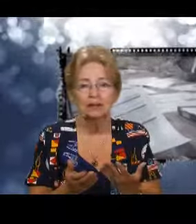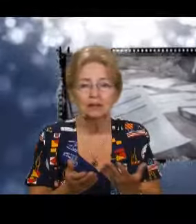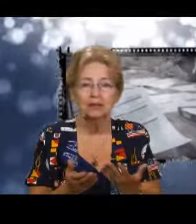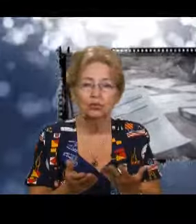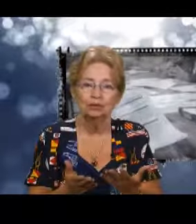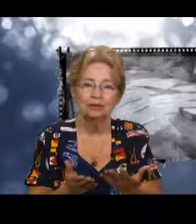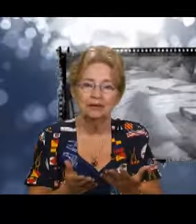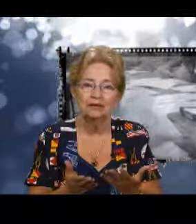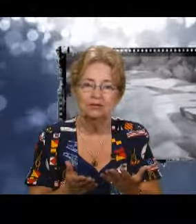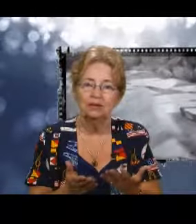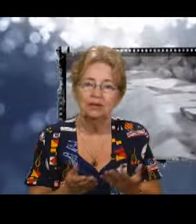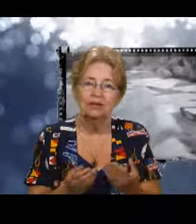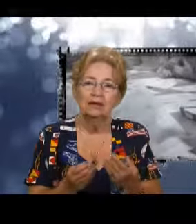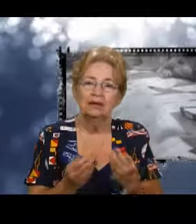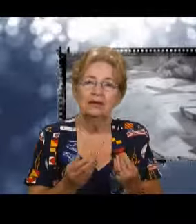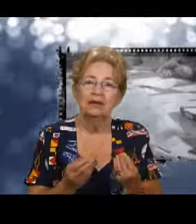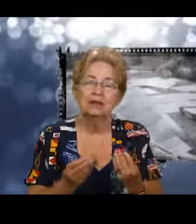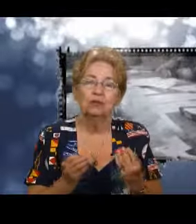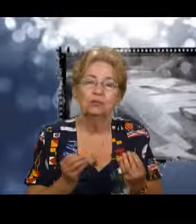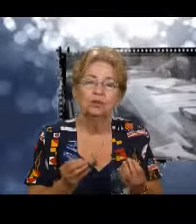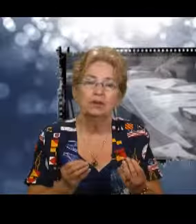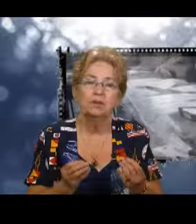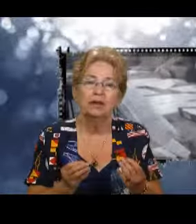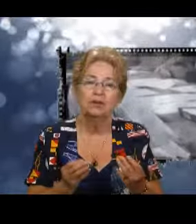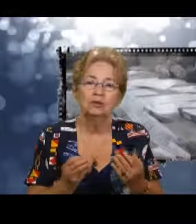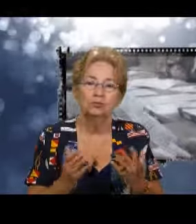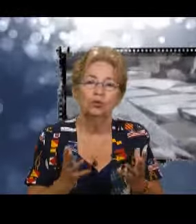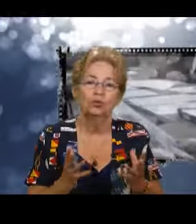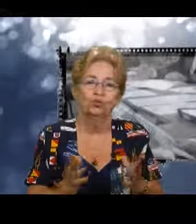handicapée auditive et le bouclier m'aide beaucoup.